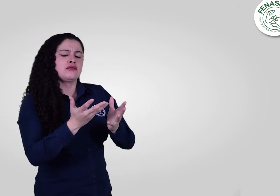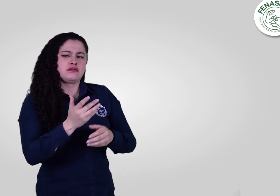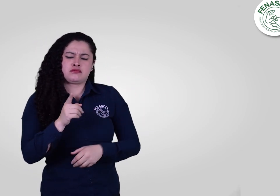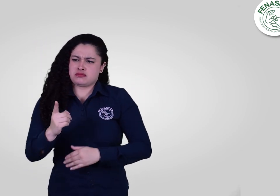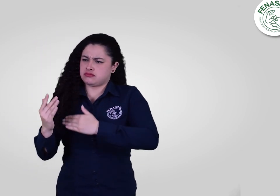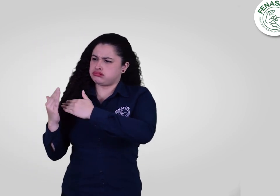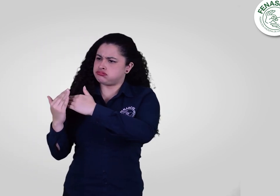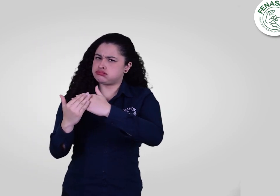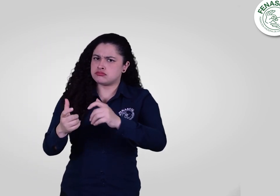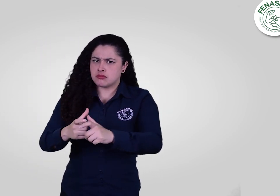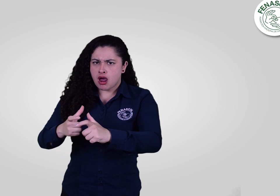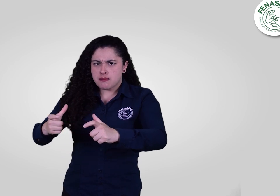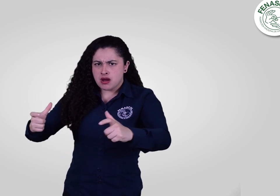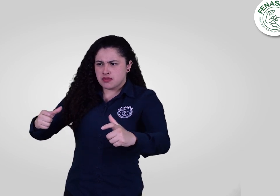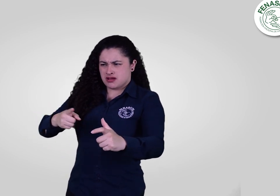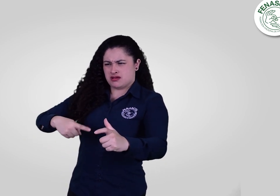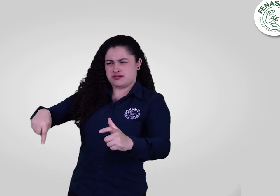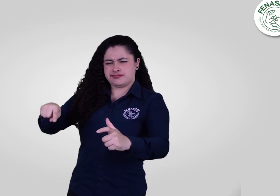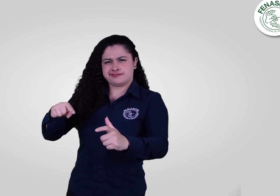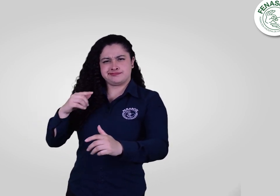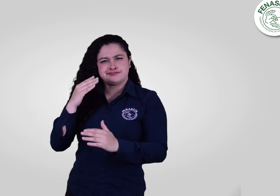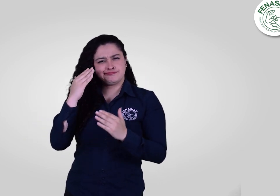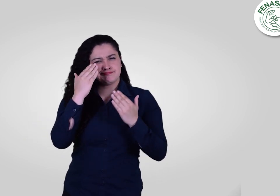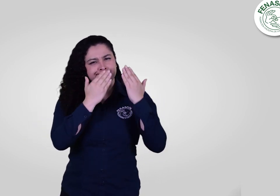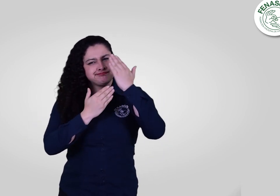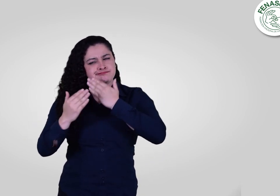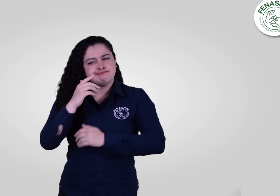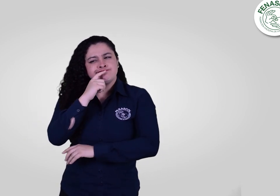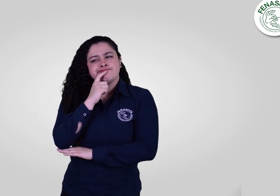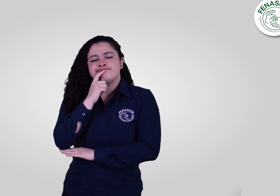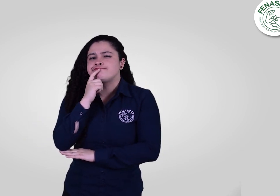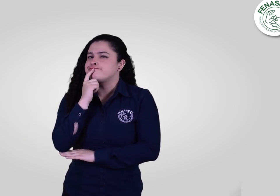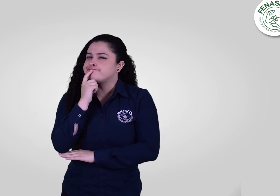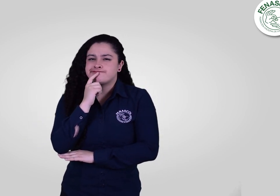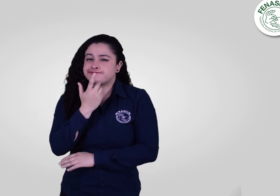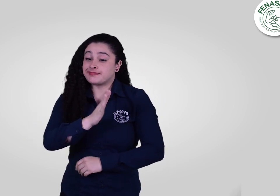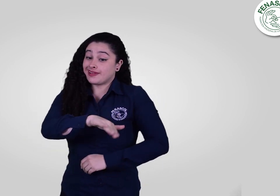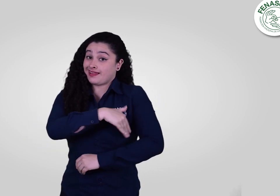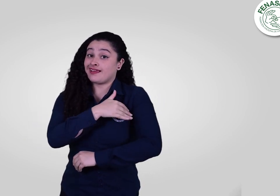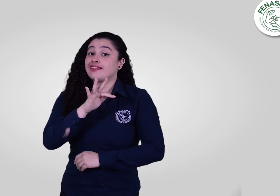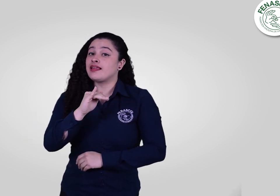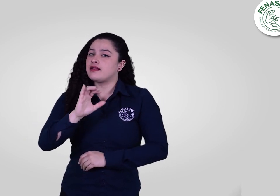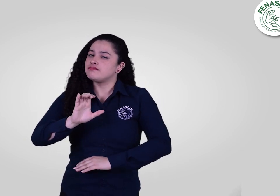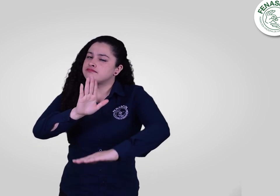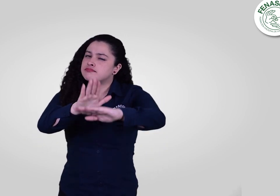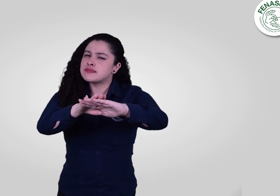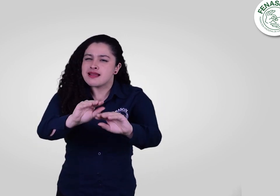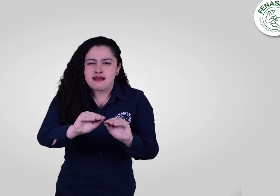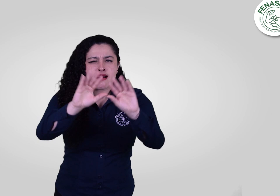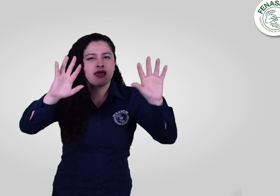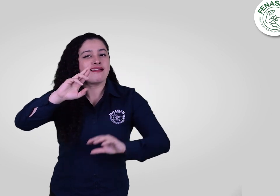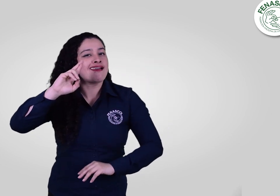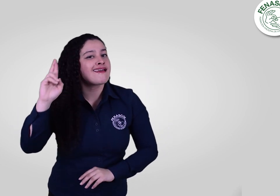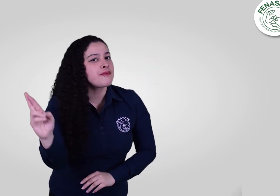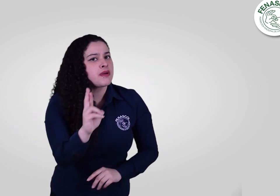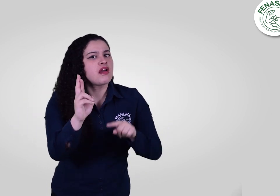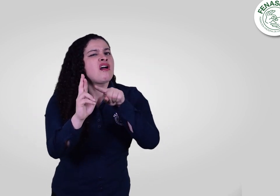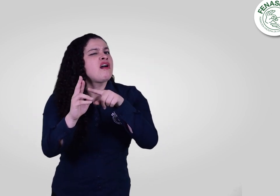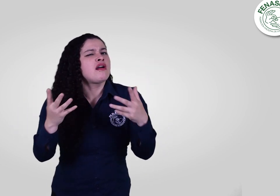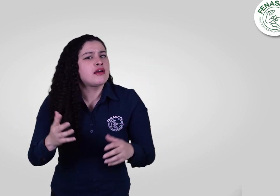atención de personas con discapacidad auditiva en el marco de la prestación de sus servicios el mintic reitera